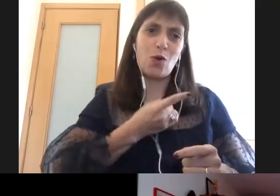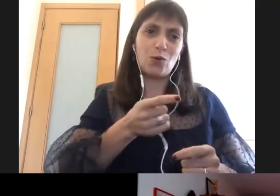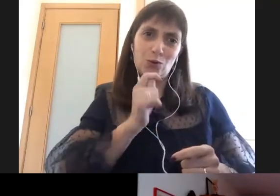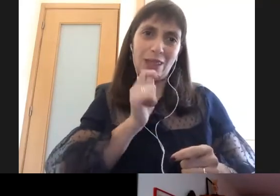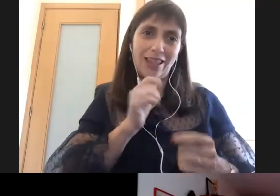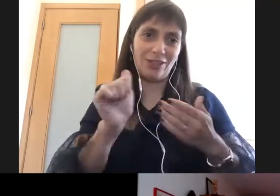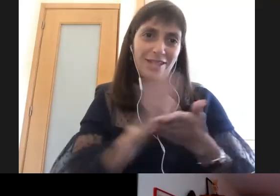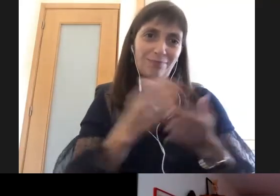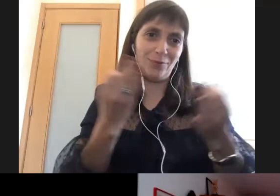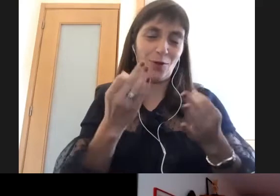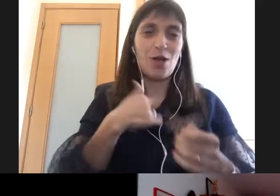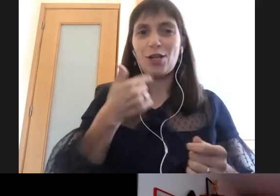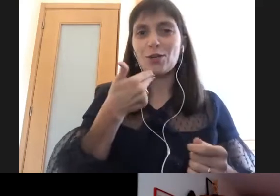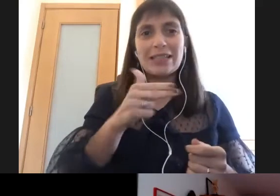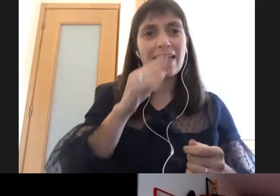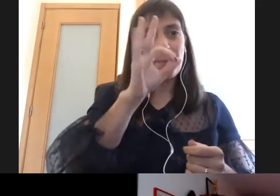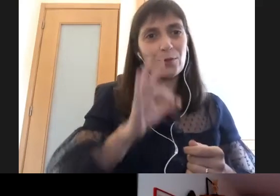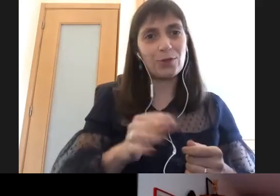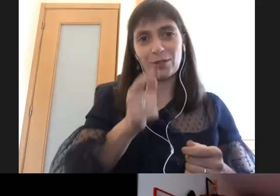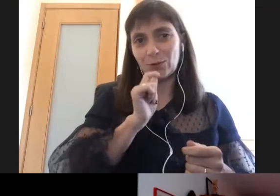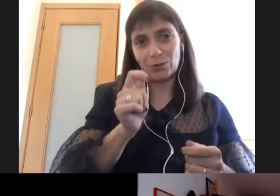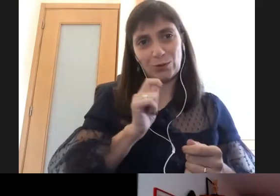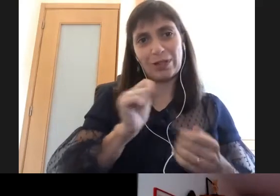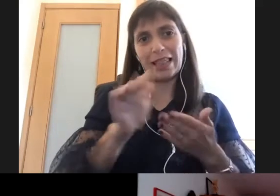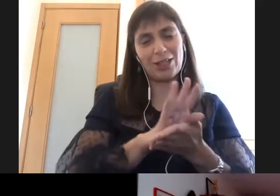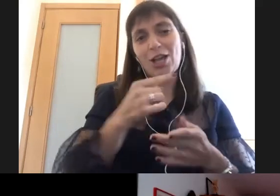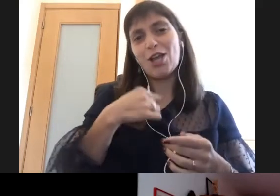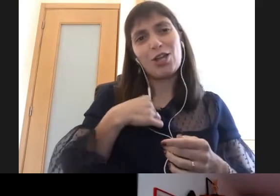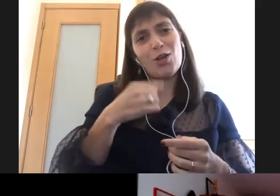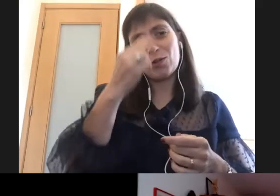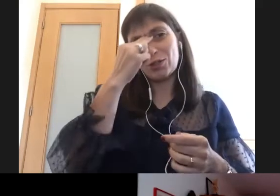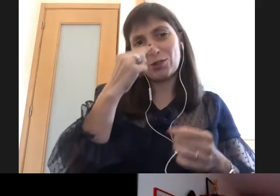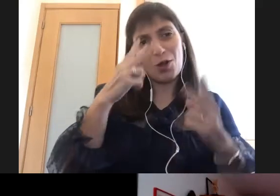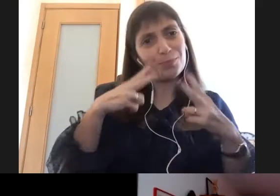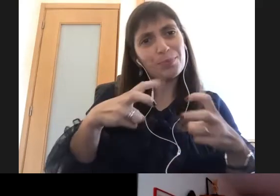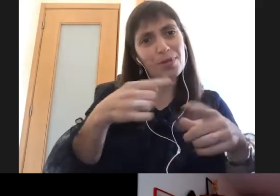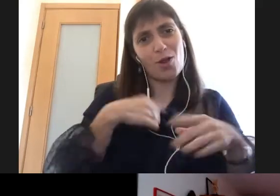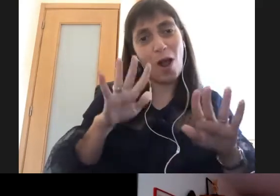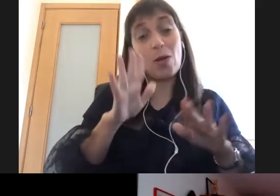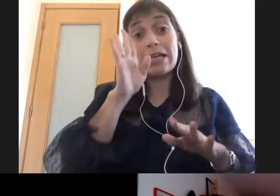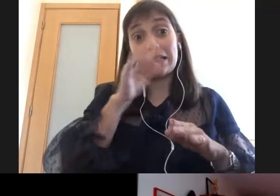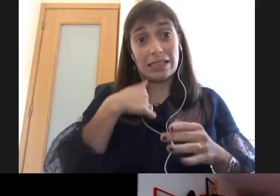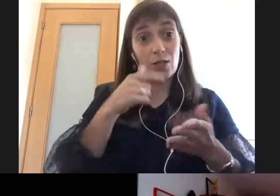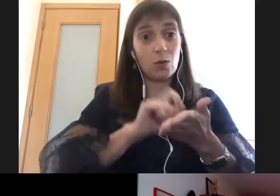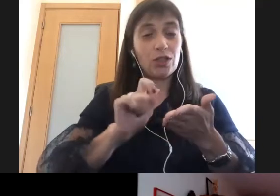eu sou 100% jornalista, eu não sou historiador. Quando eu escrevo livros de História,